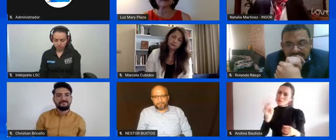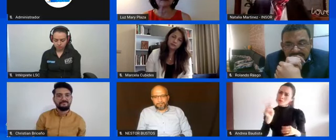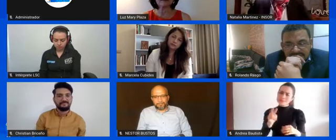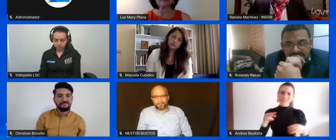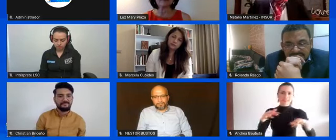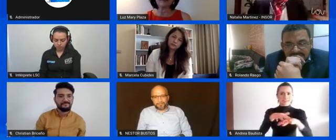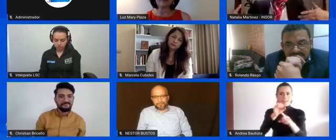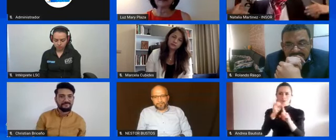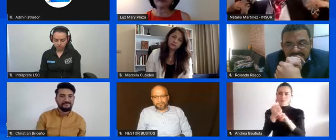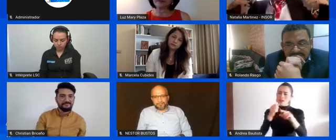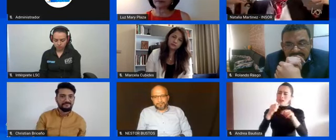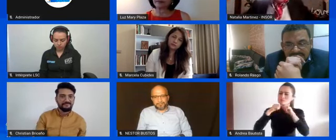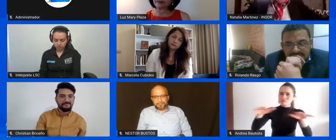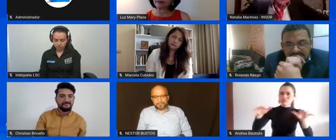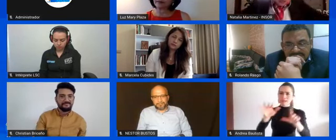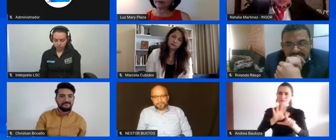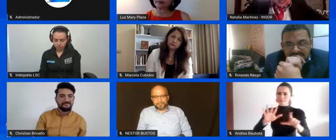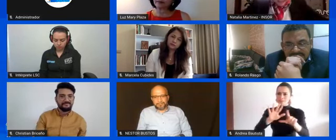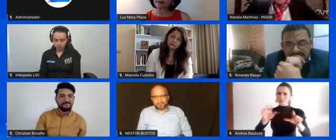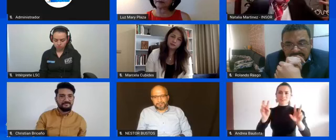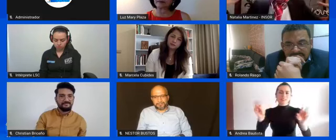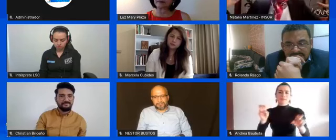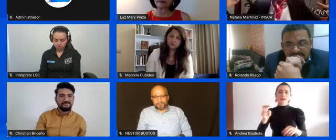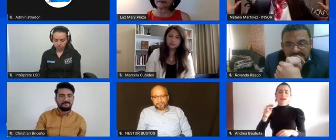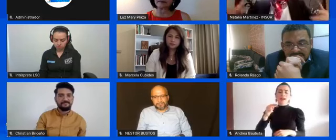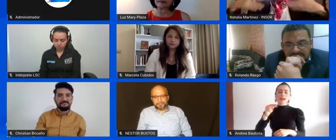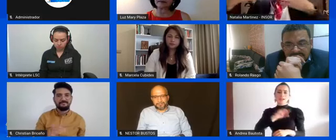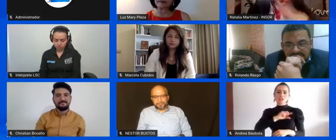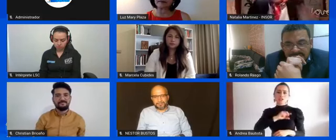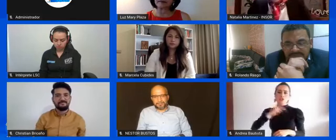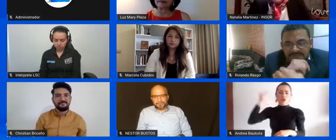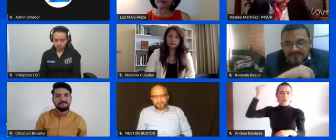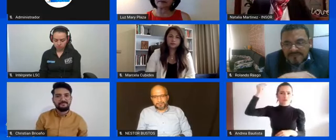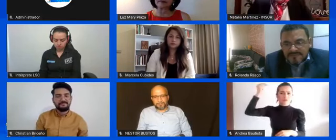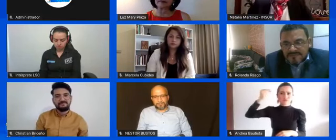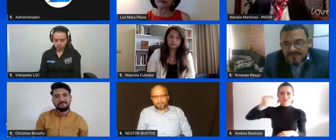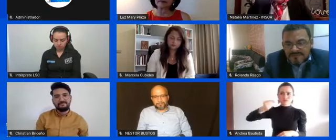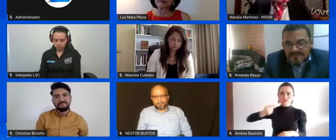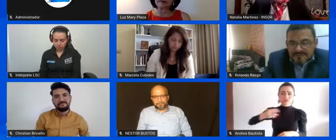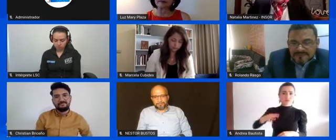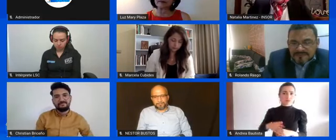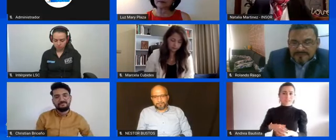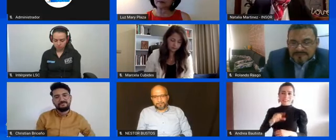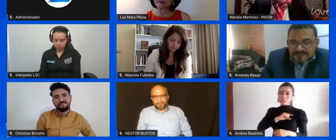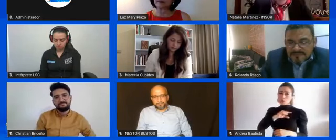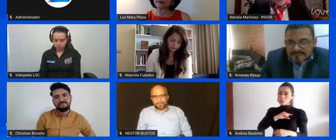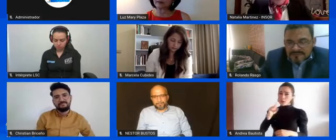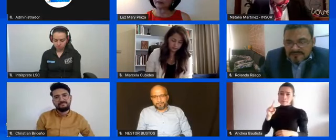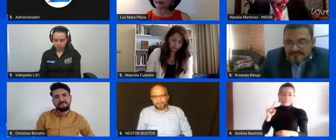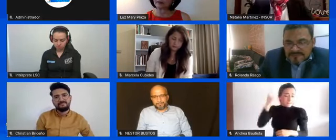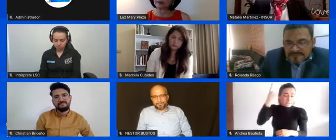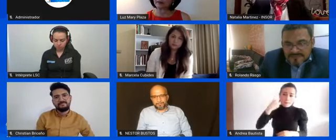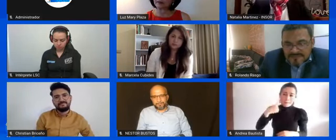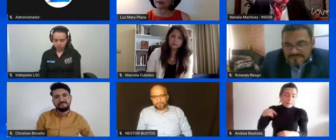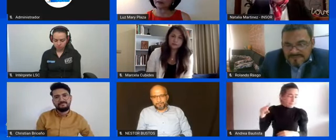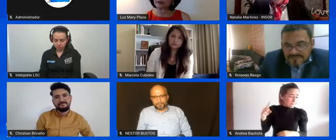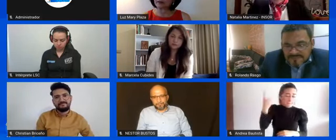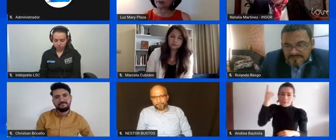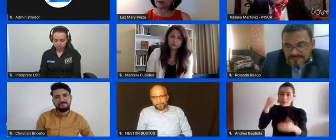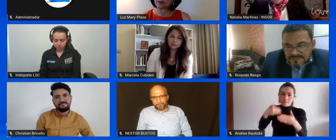historia del instituto, la historia antigua, desde el día 1 hasta lo que tenemos hoy en día como